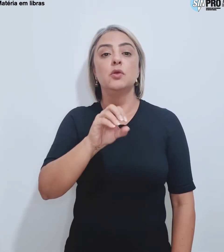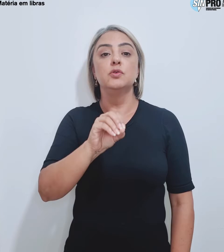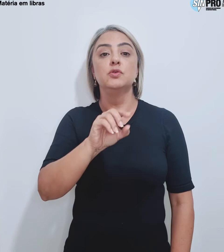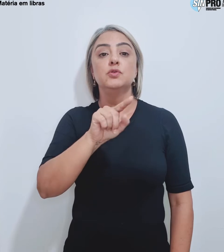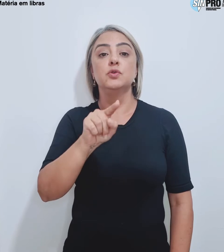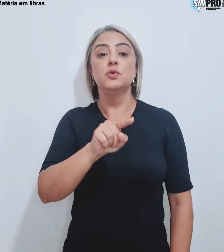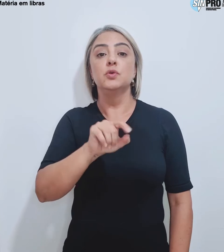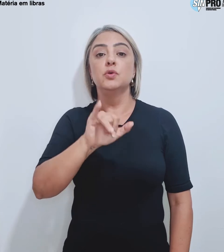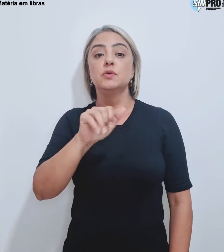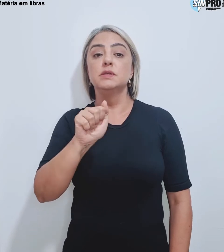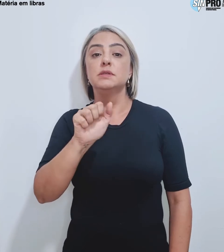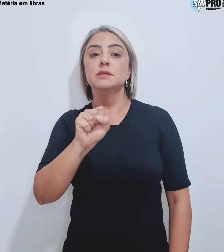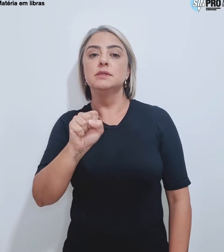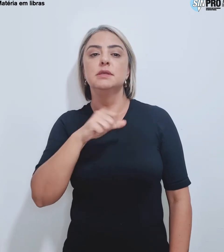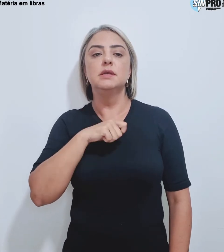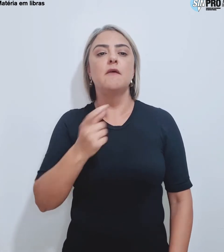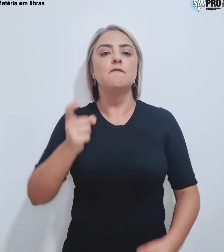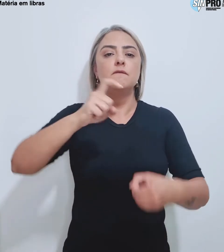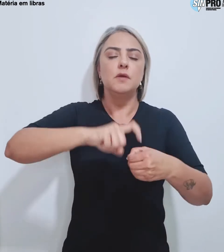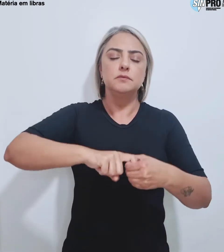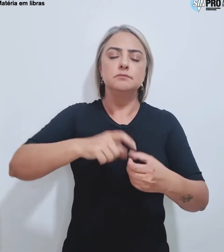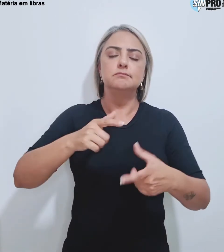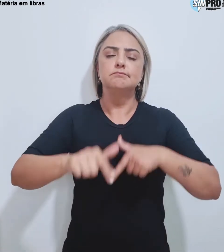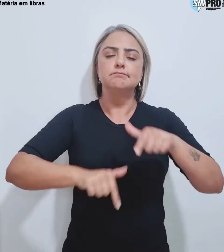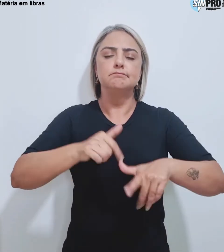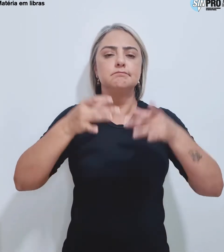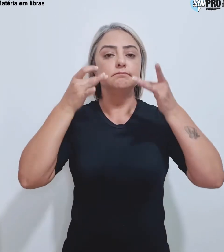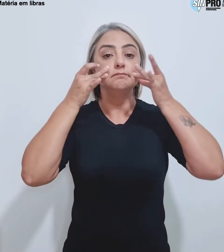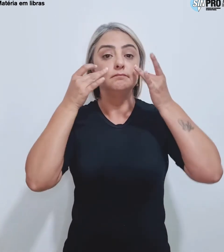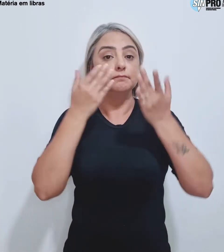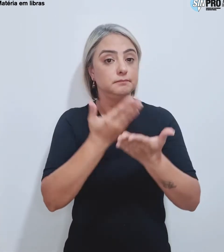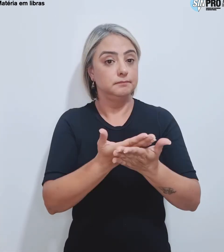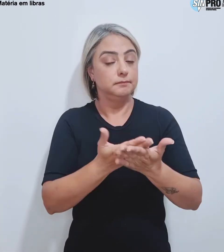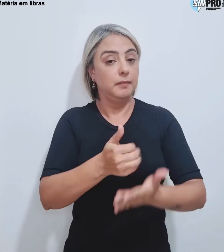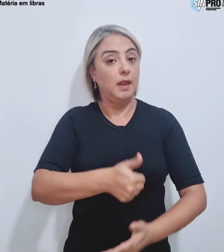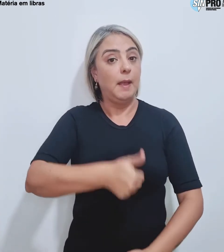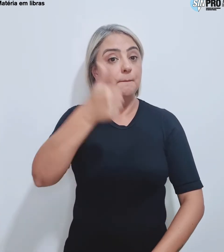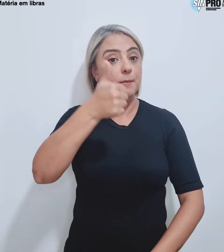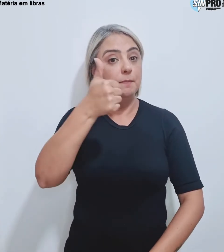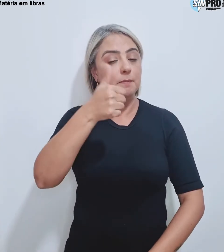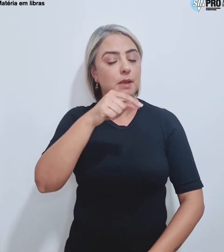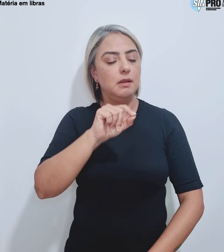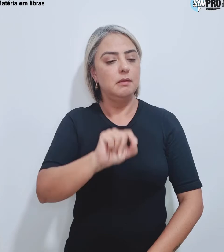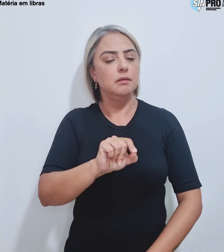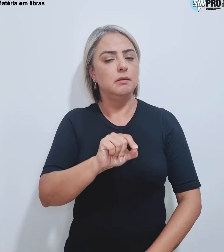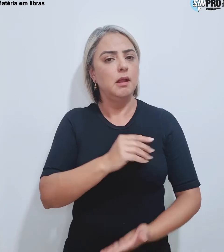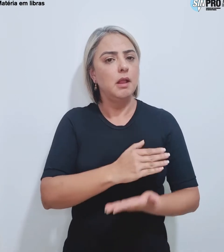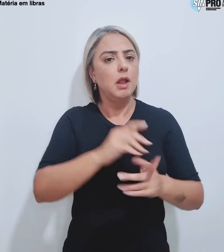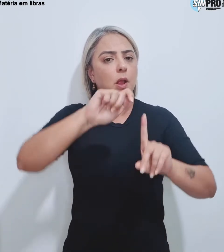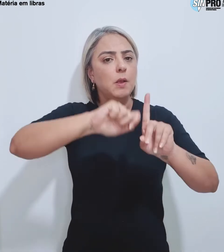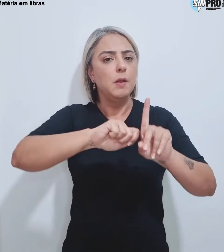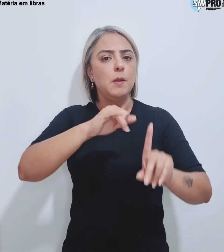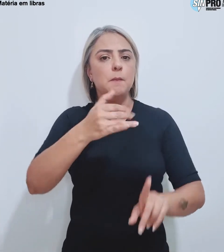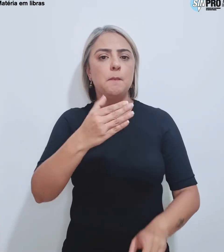Josias Salgado retomou as atividades presenciais. Foi a primeira vez desde março